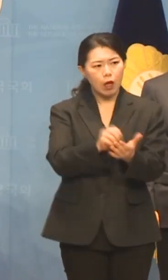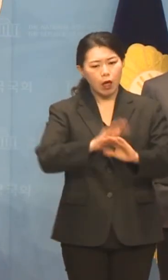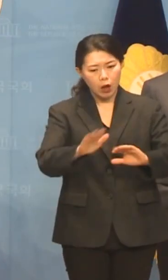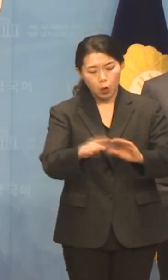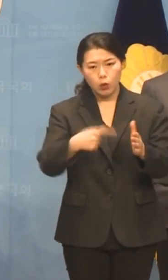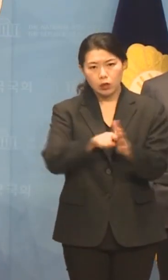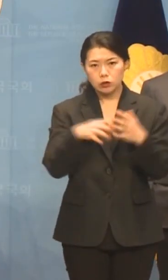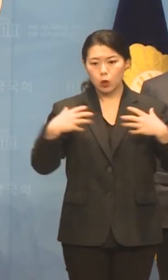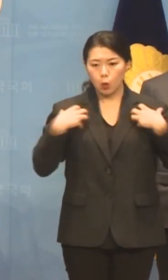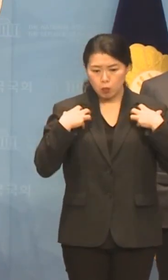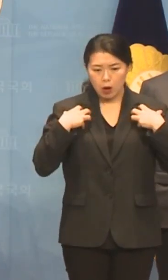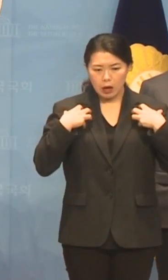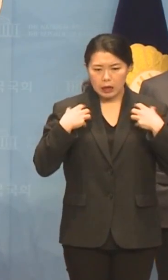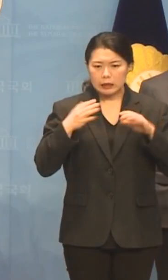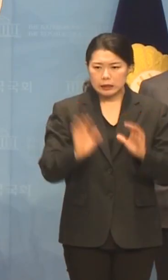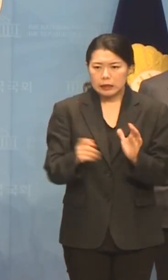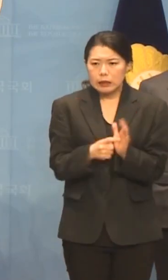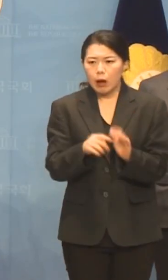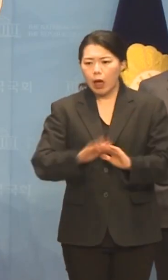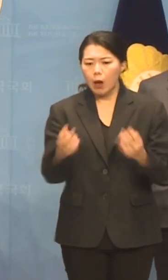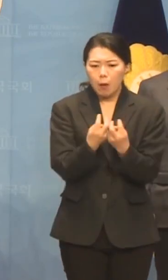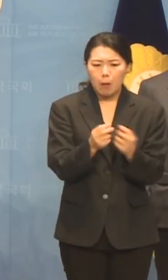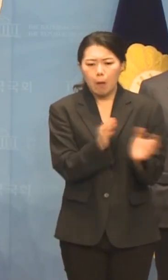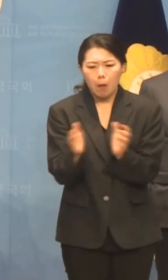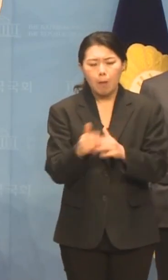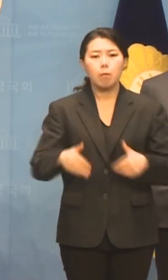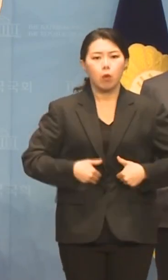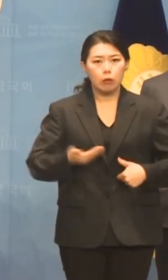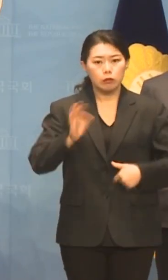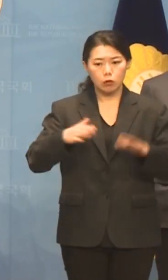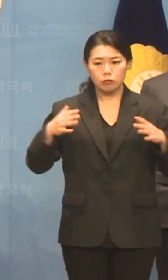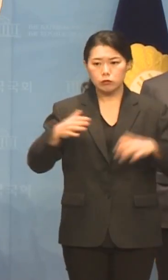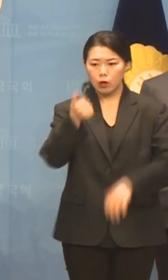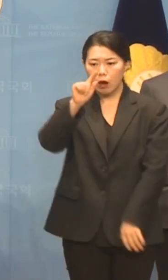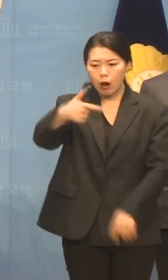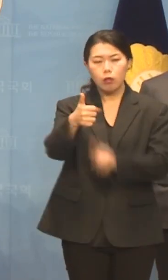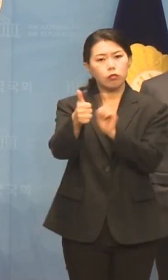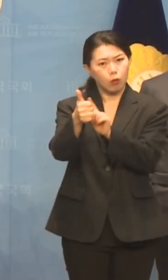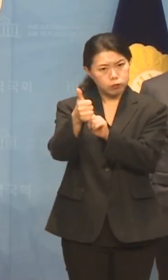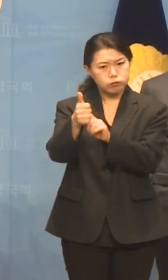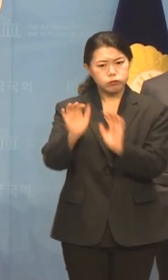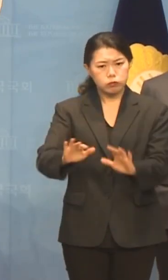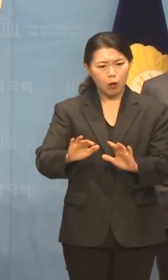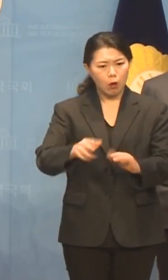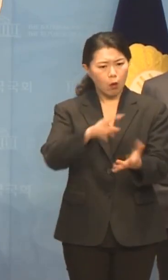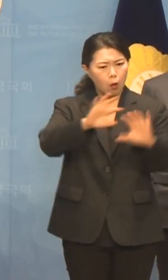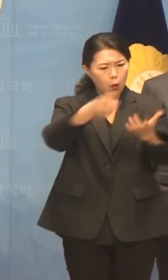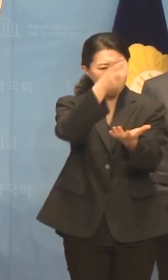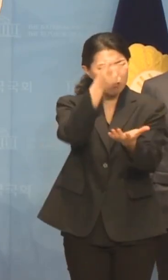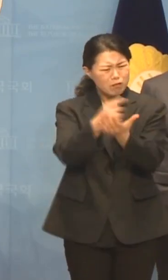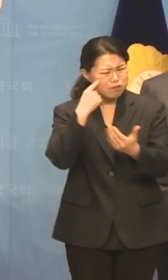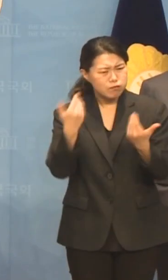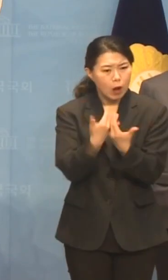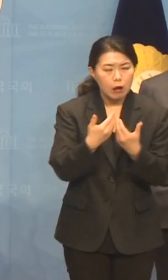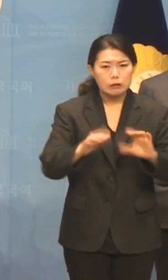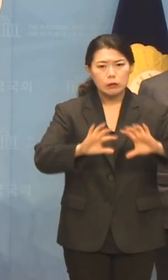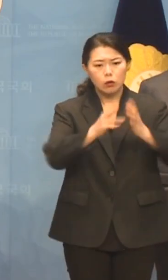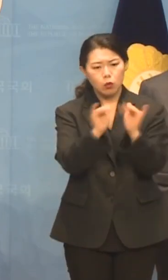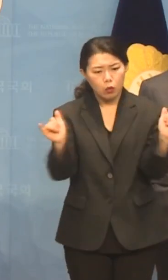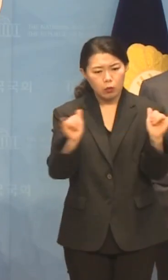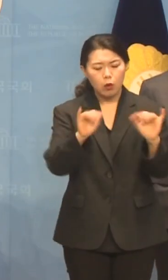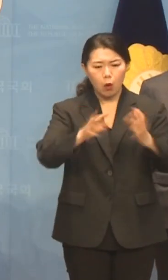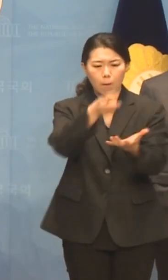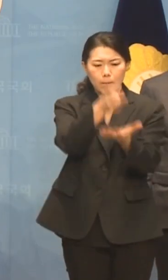역할이 절실한 시기임에도 한덕수 권한대행의 반헌법적 헌재재판관 임명에서